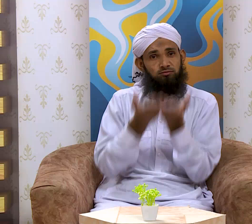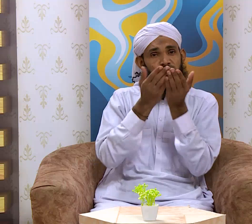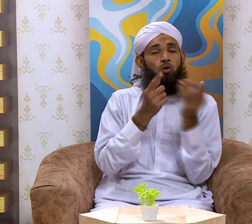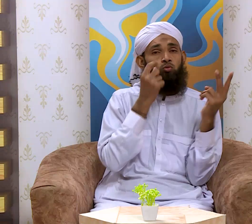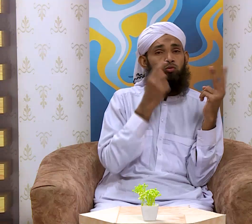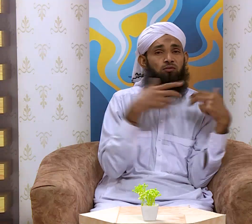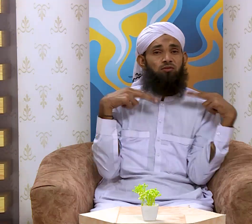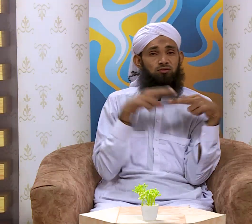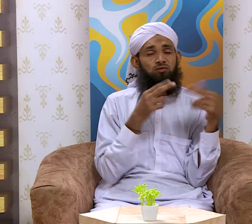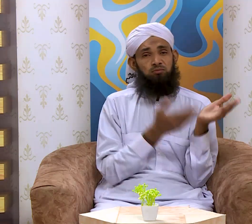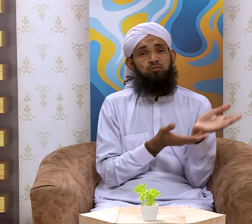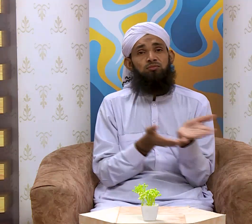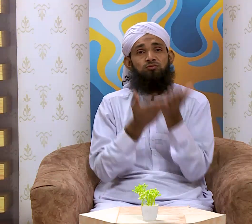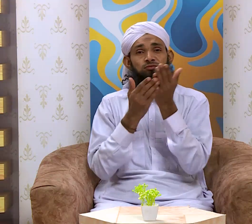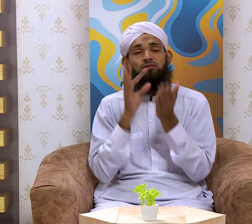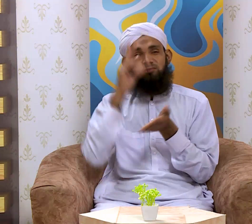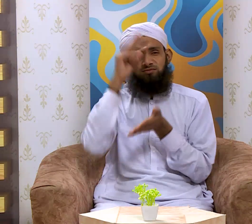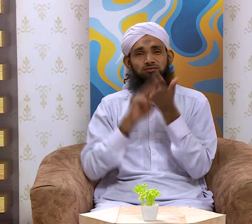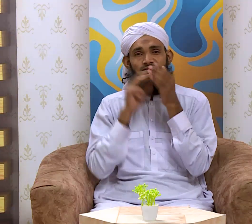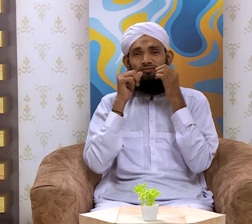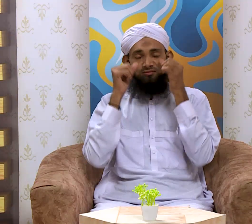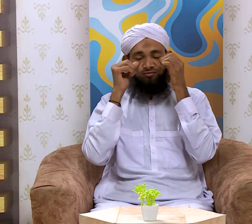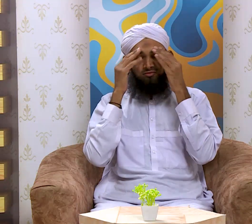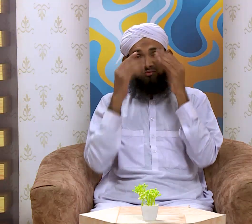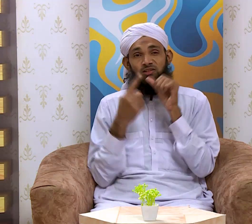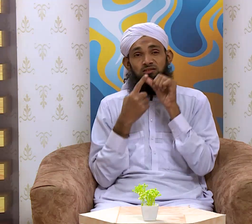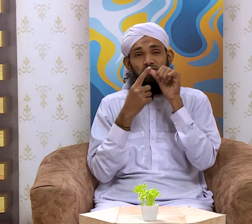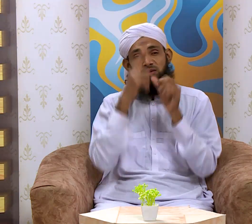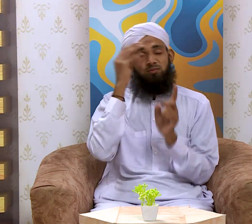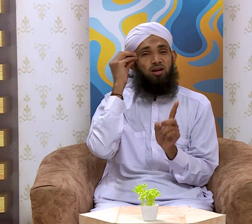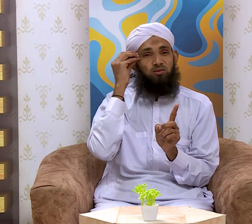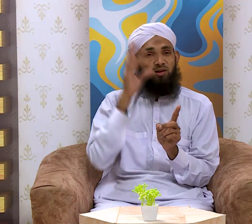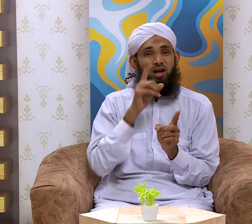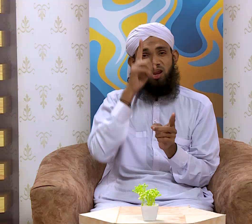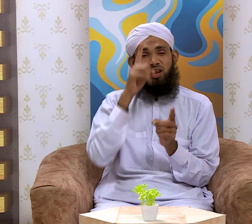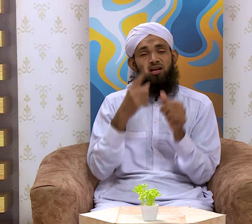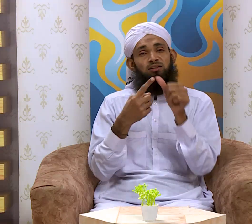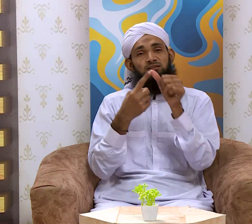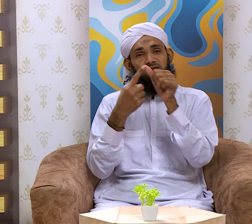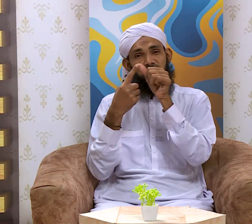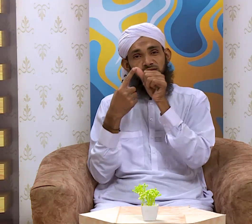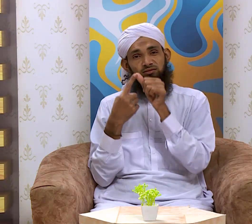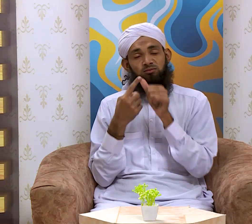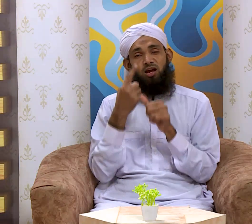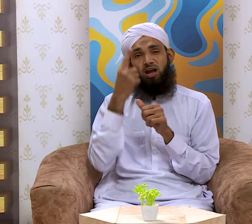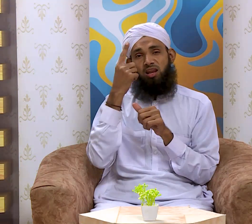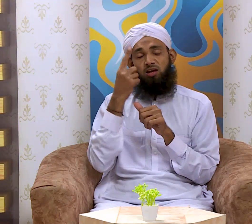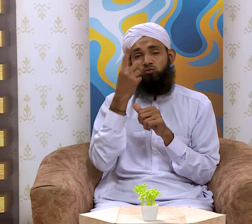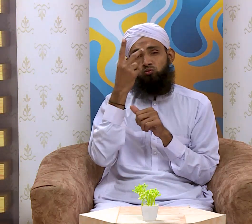کیا مولا تو ہی بہتر جانتا ہے۔ تو اللہ پاک نے اپنا دست قدرت میرے دونوں کندھوں کے درمیان رکھا، جس